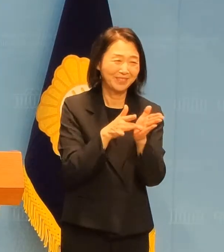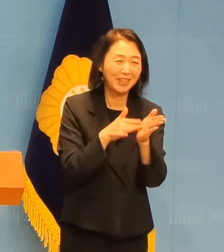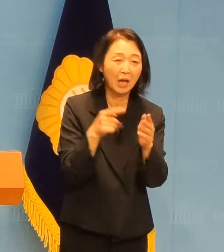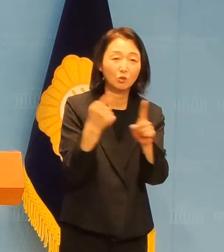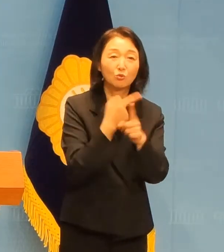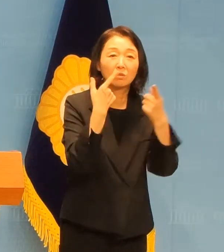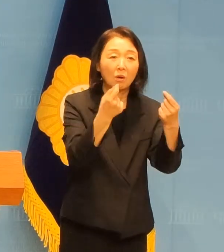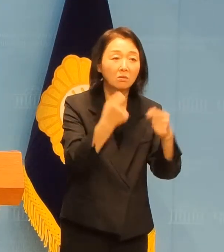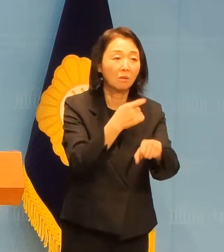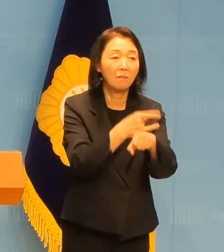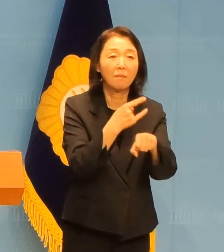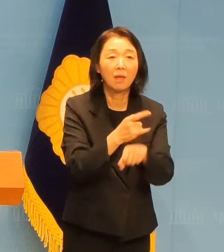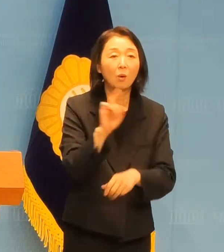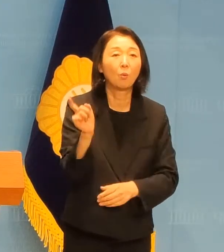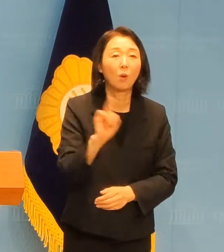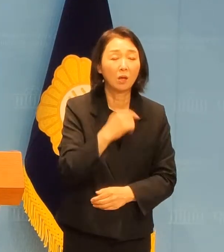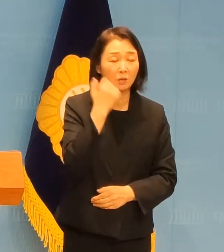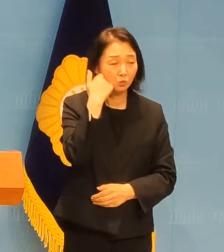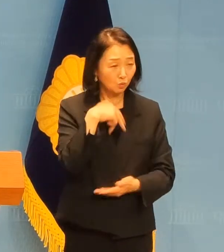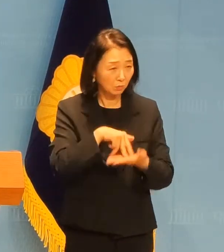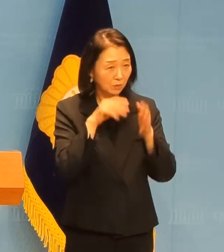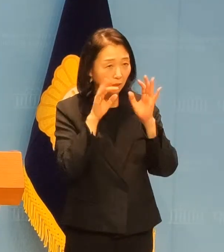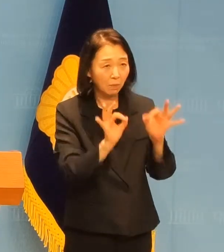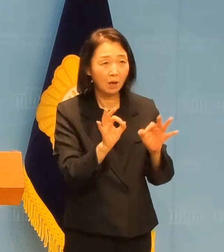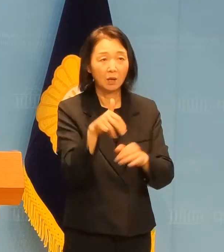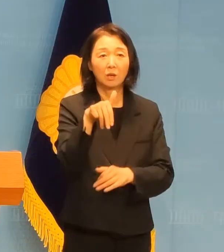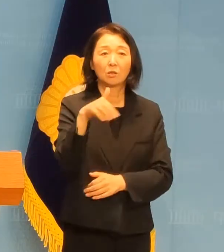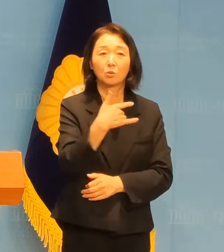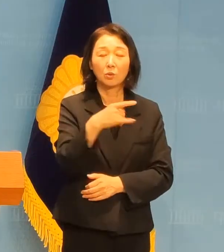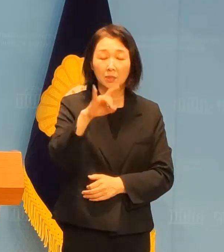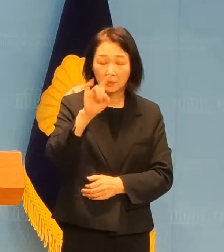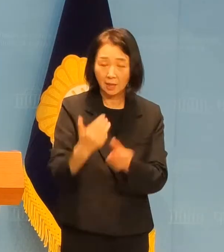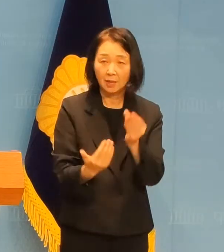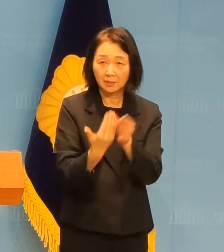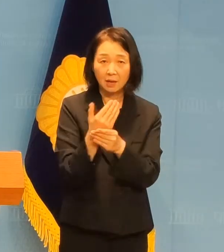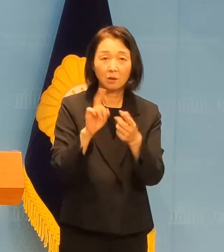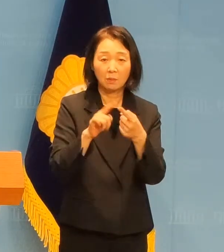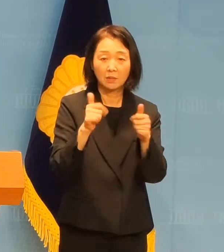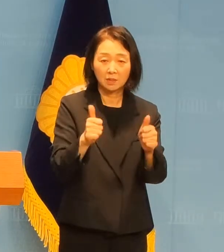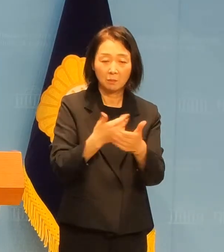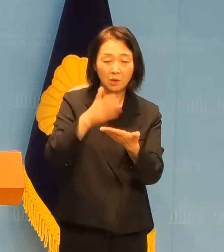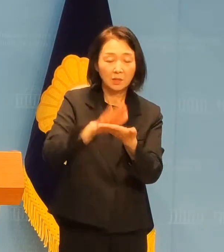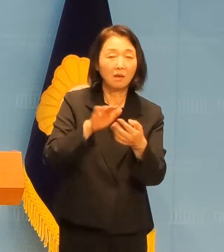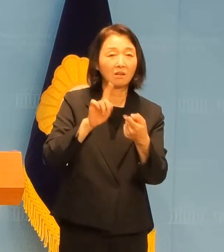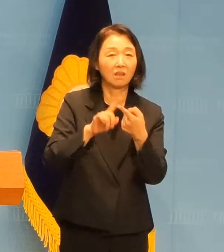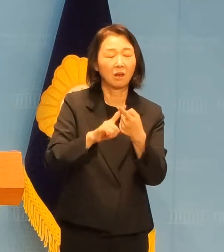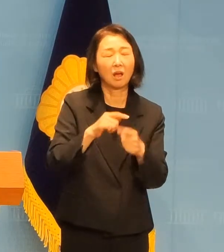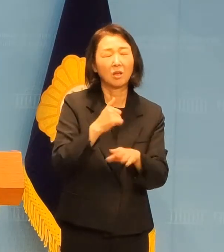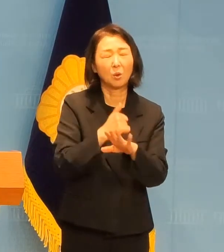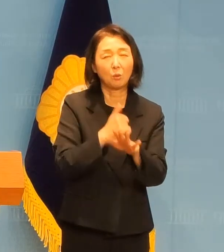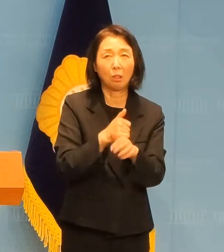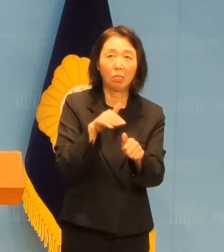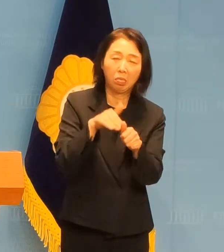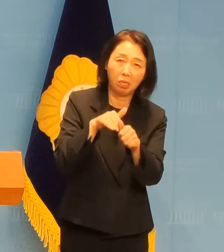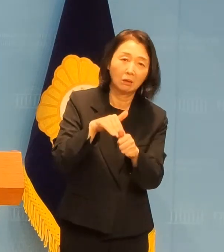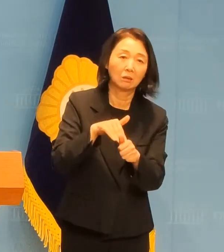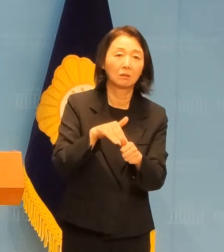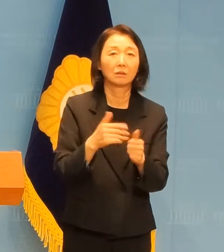조치를 내놓은 것은 누가 보더라도 조이대 사태와 사법개혁에 대한 물타기 시도일